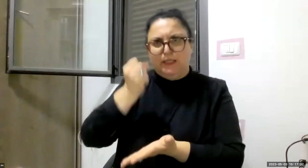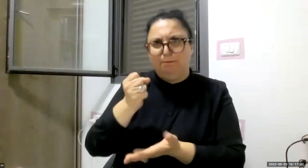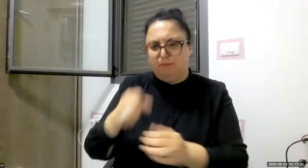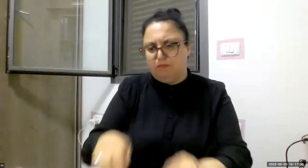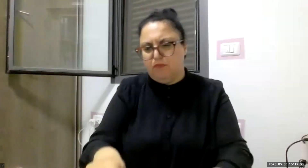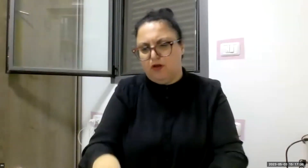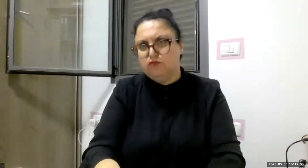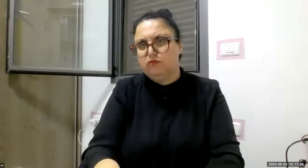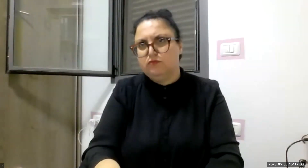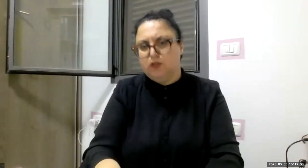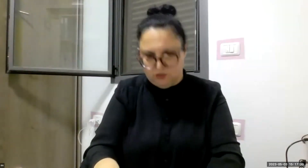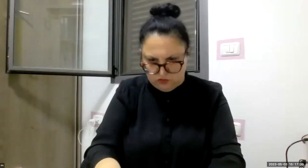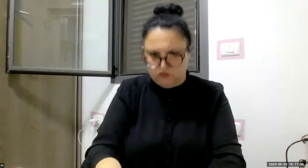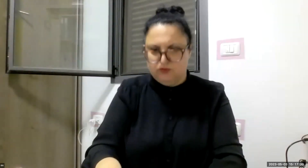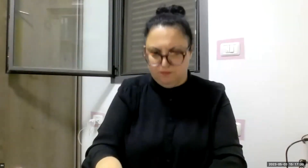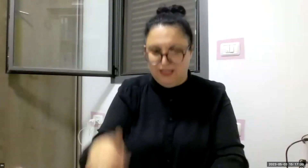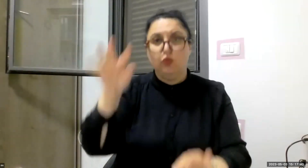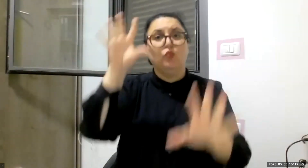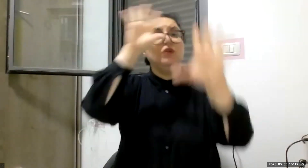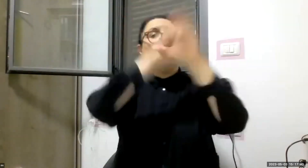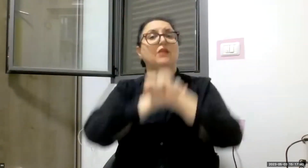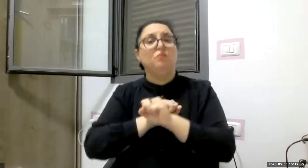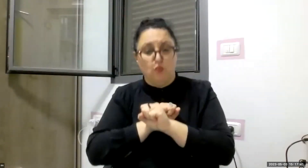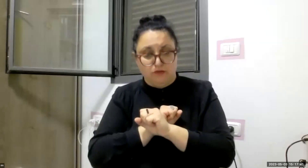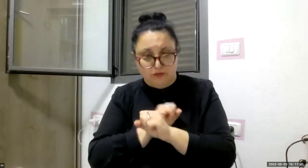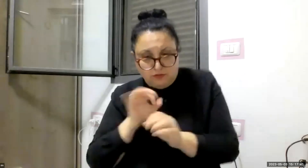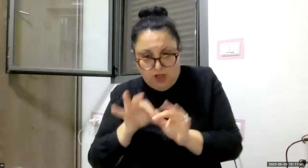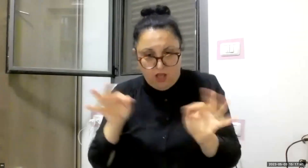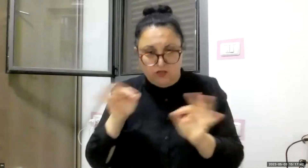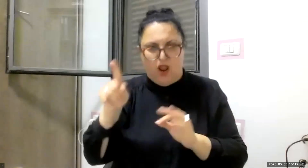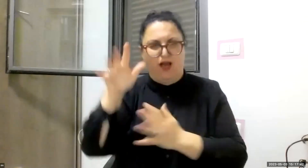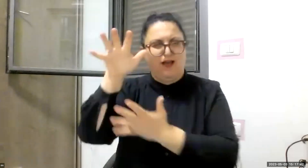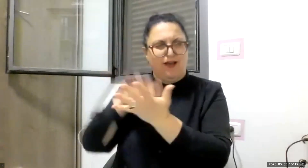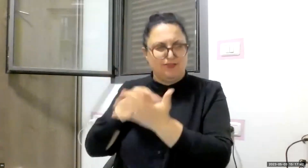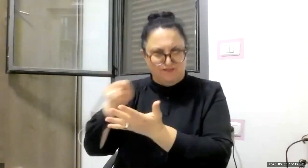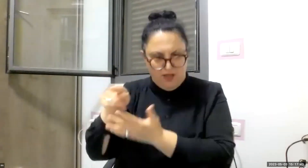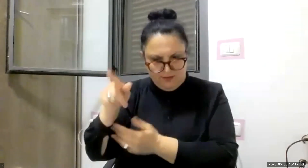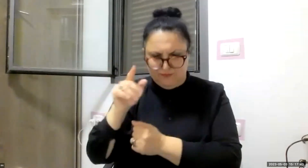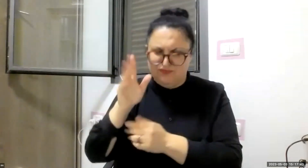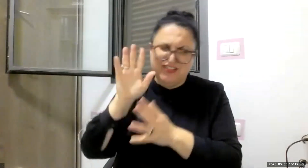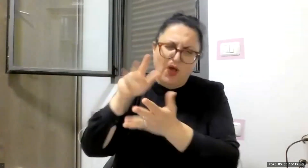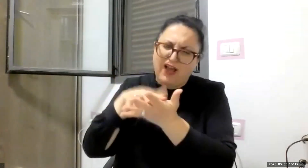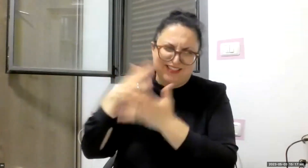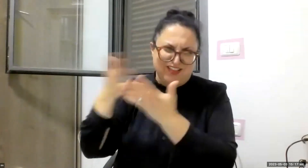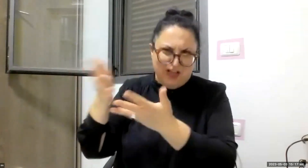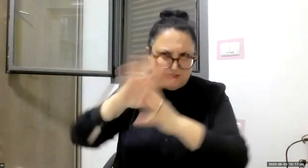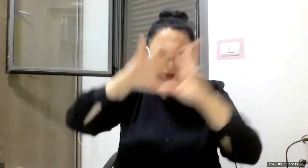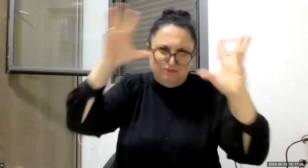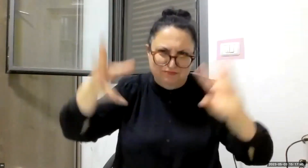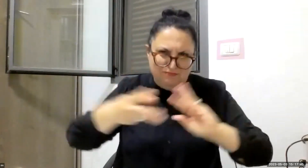והם למעשה מאשרים ומצדיקים את התפיסות האלה. זה לא